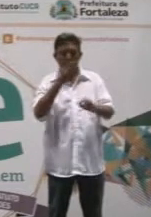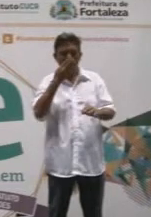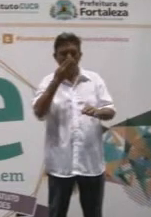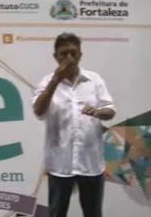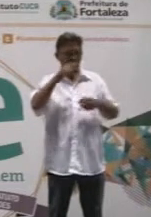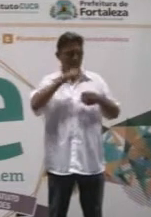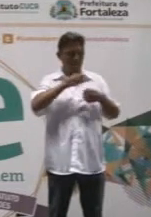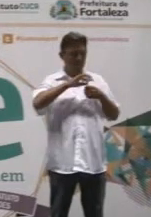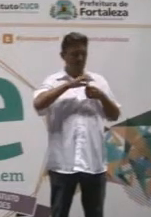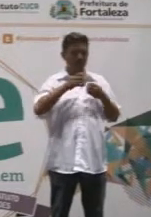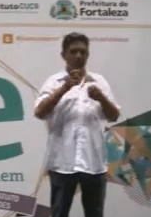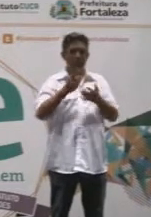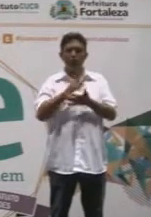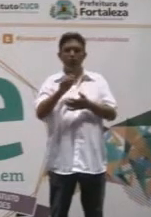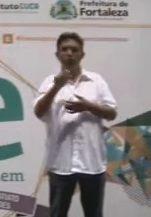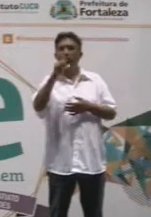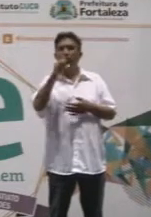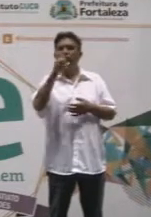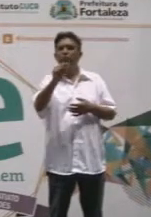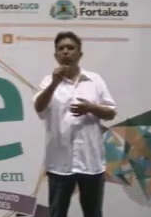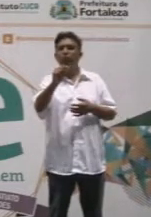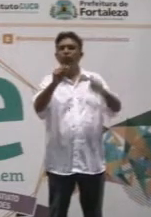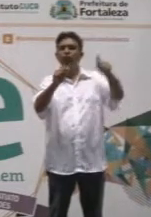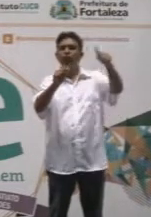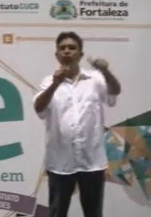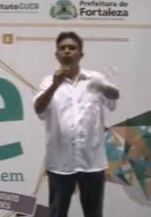quebra semente. O que acontece com a população dele?